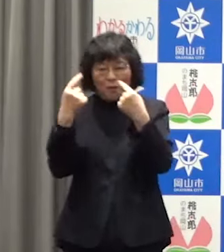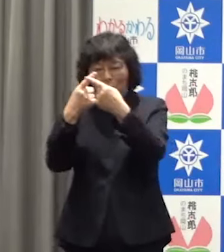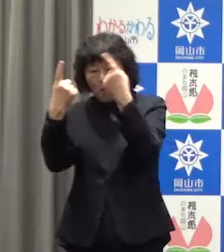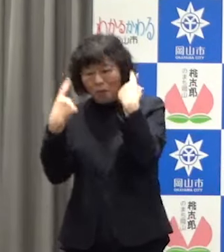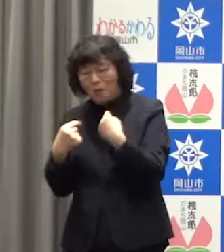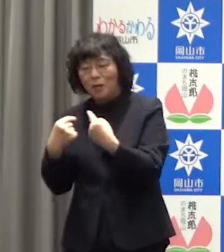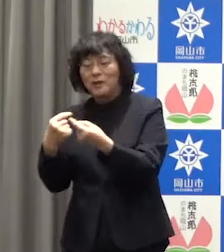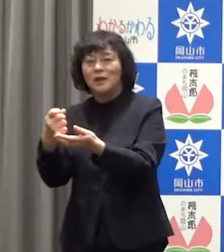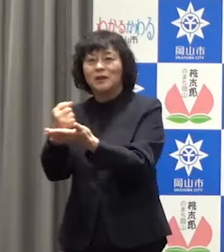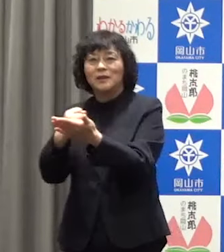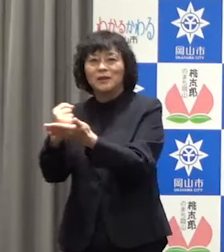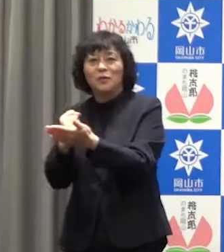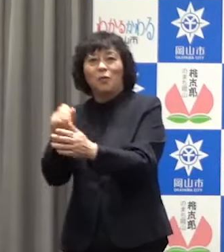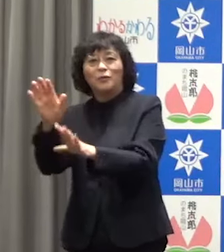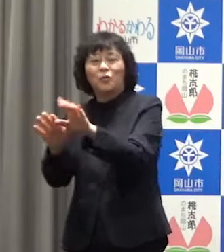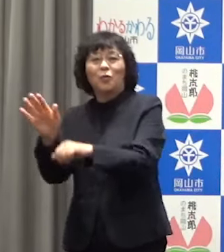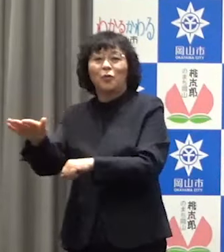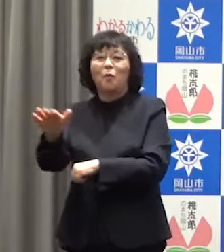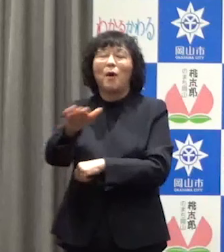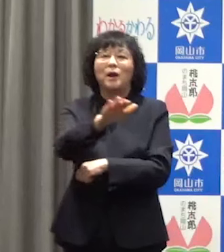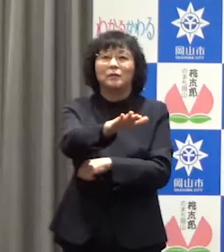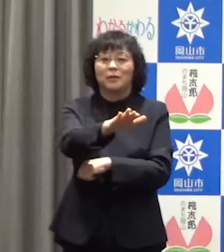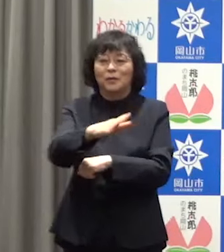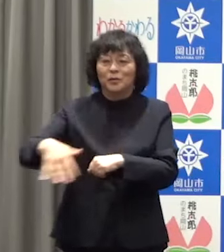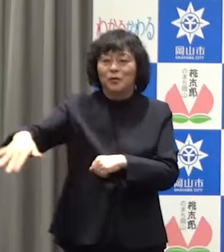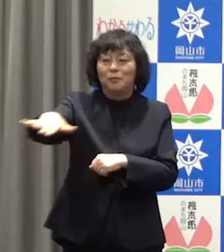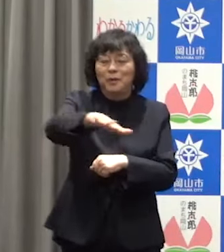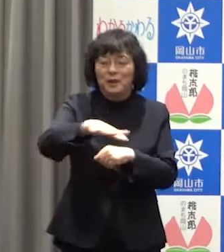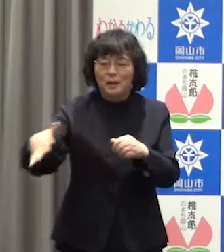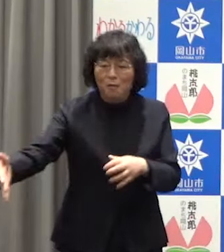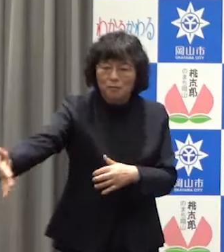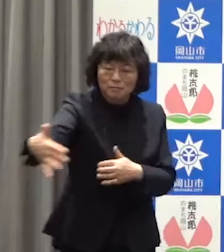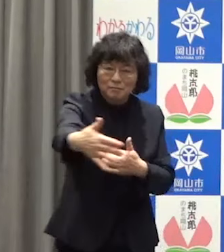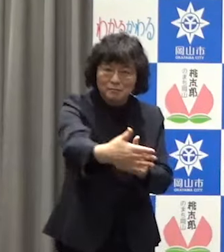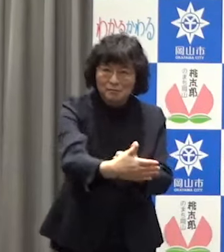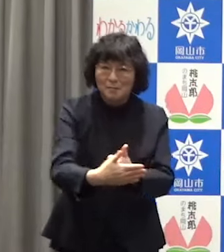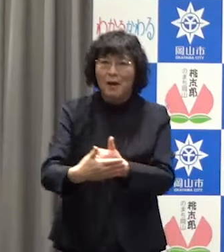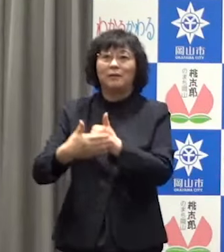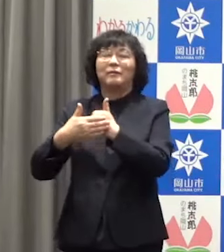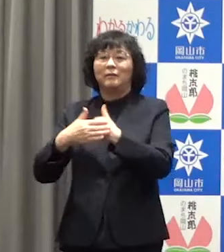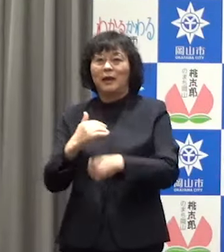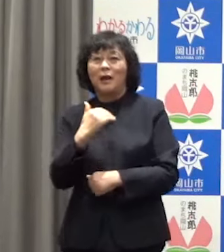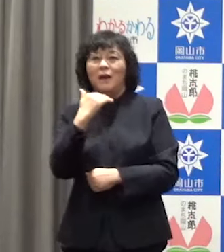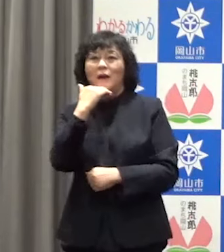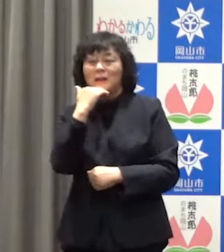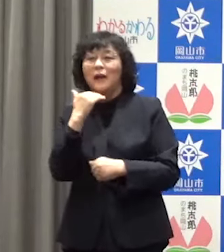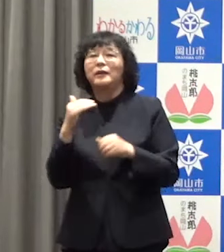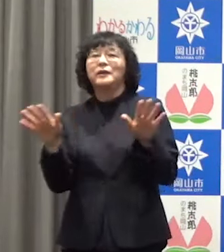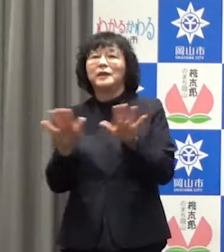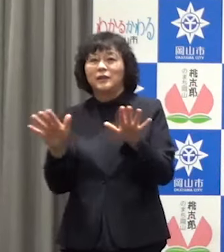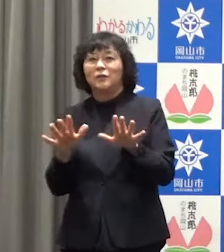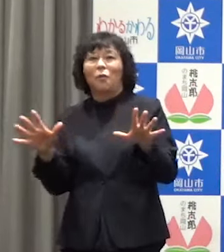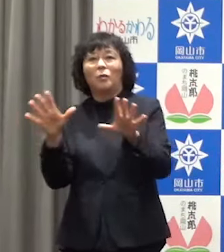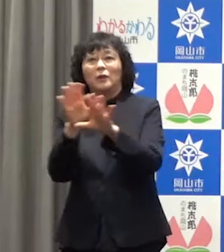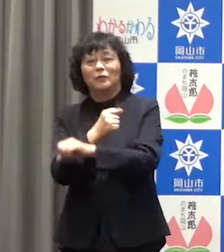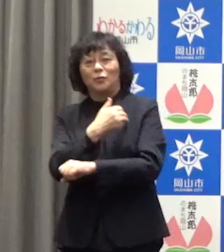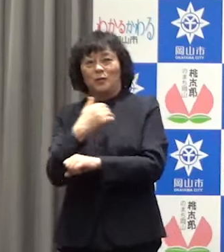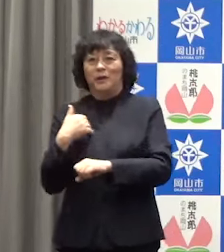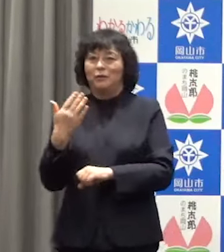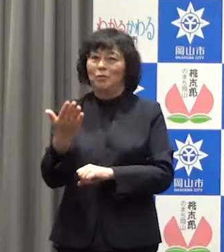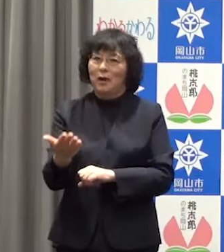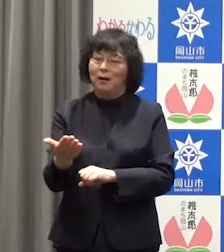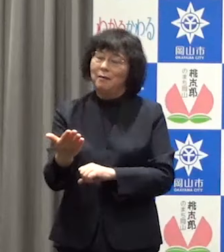全部あの本当に救うことができるかどうかは、そこはちょっとわからない面があります。あの